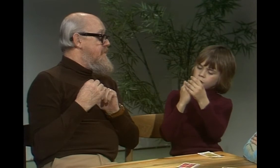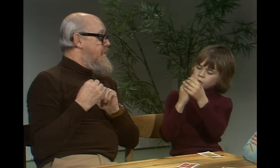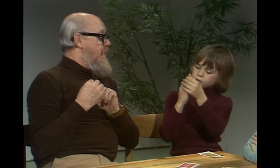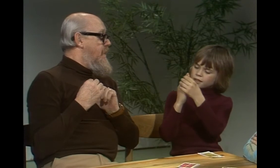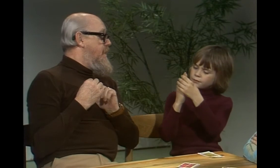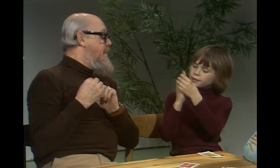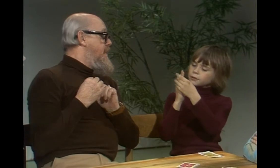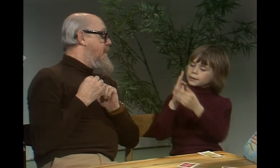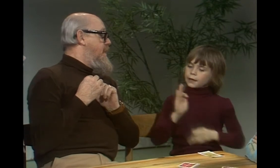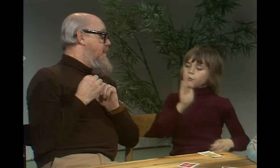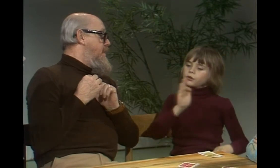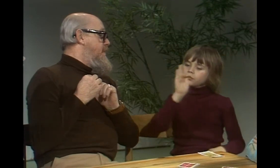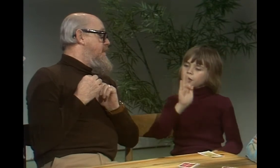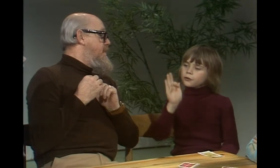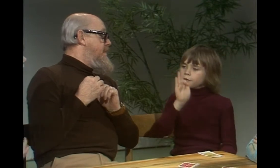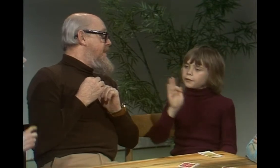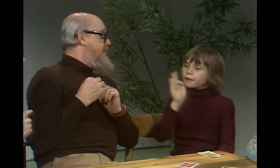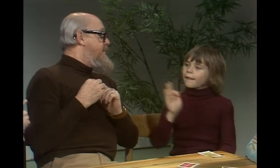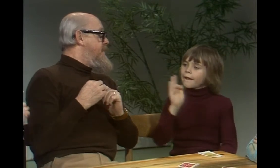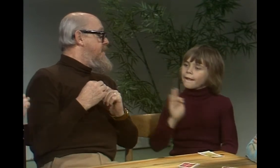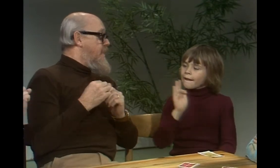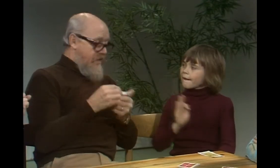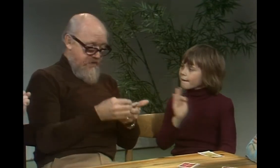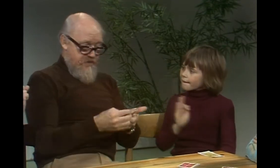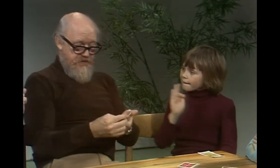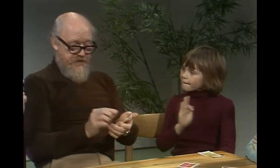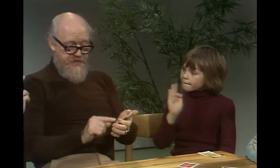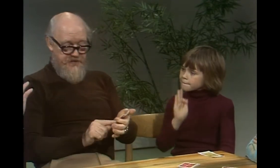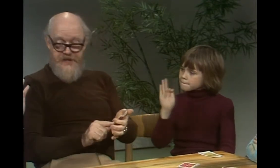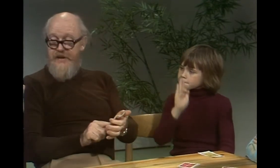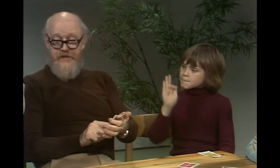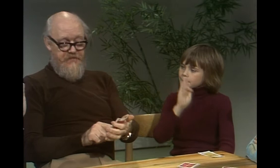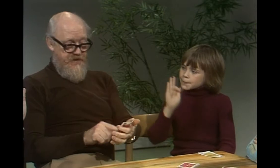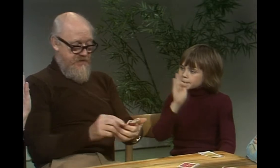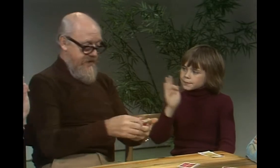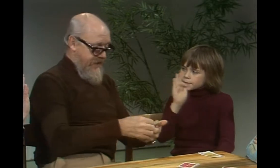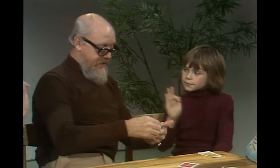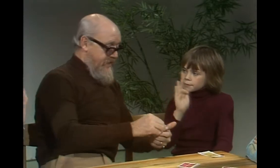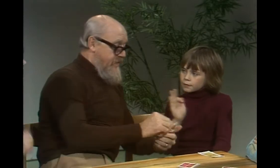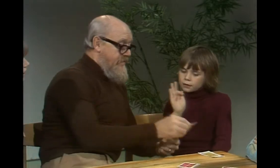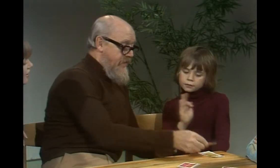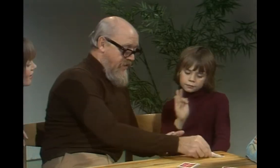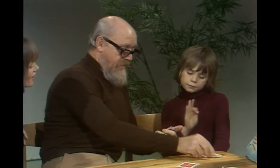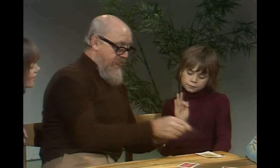Jag tar ner fingret som ett F och så snurrar jag runt. F. Jaha, ja, just det. Nej. Precis tecknet för efter. Ja, det är rätt. Bra.